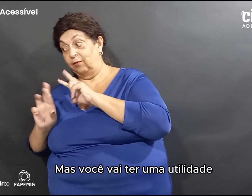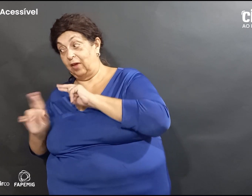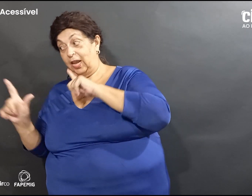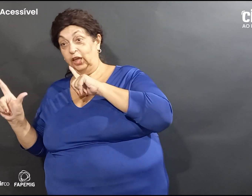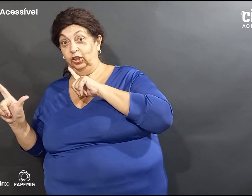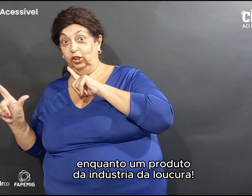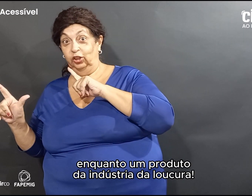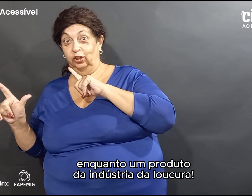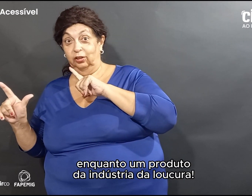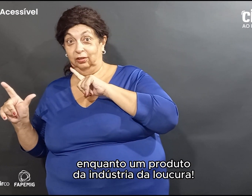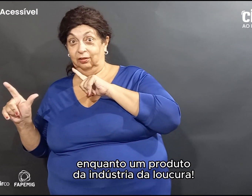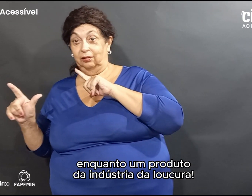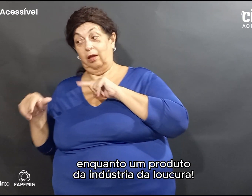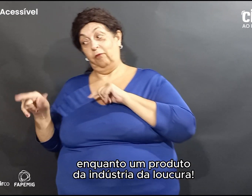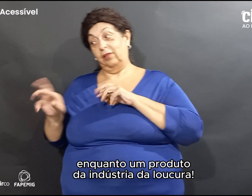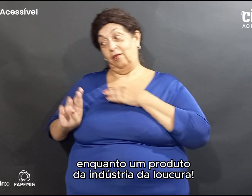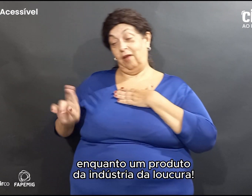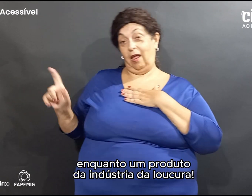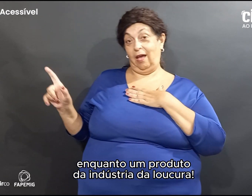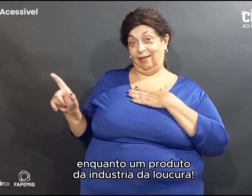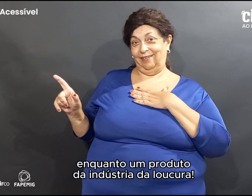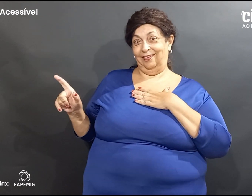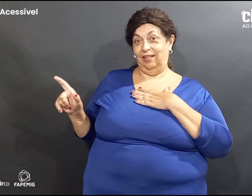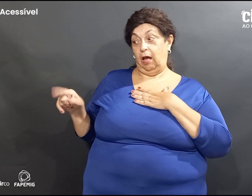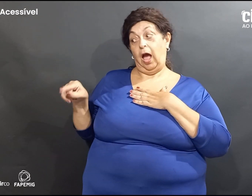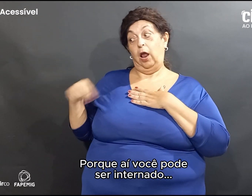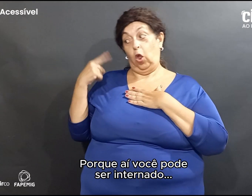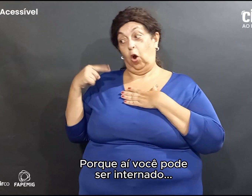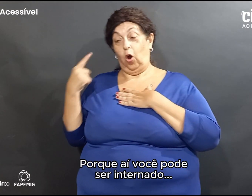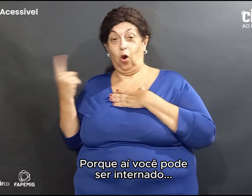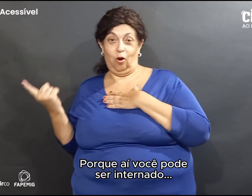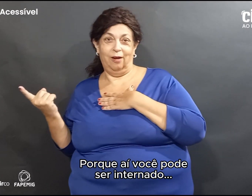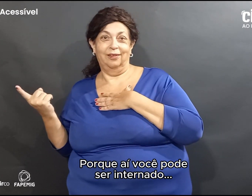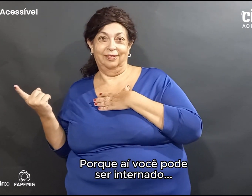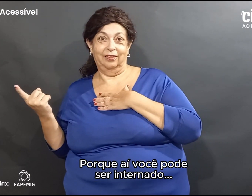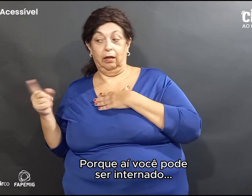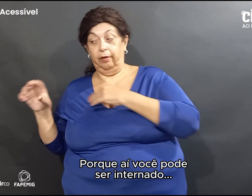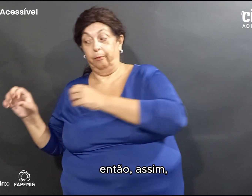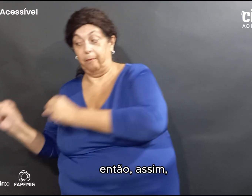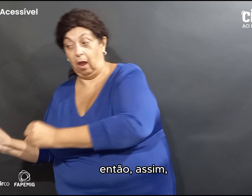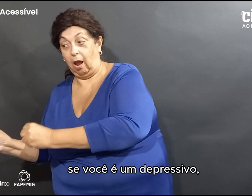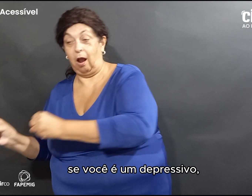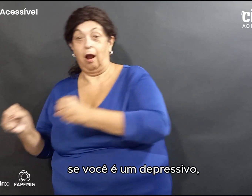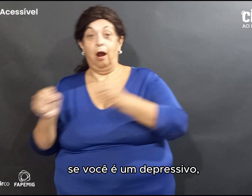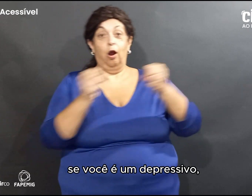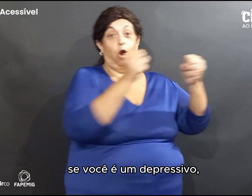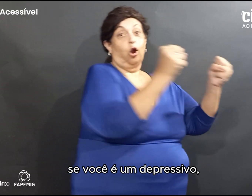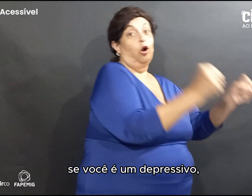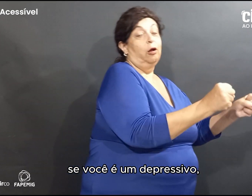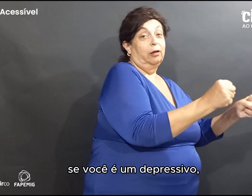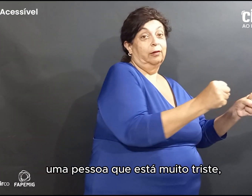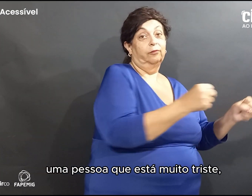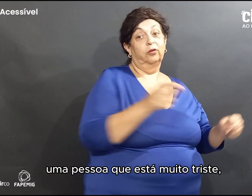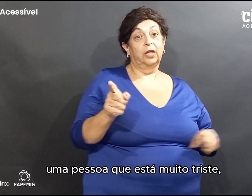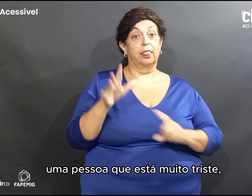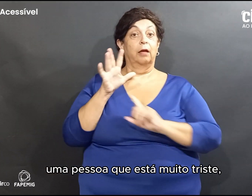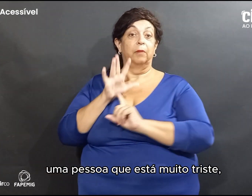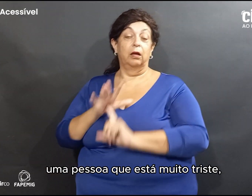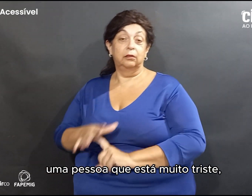utilidade enquanto um produto da indústria da loucura, porque aí você pode ser internado. Então, assim, se você é um depressivo, uma pessoa que está muito triste,